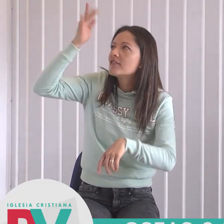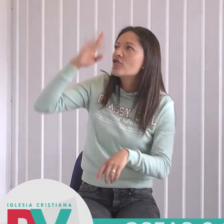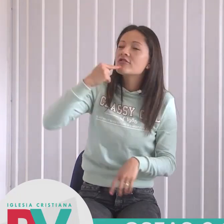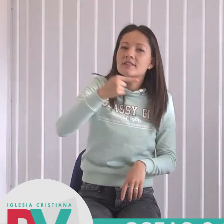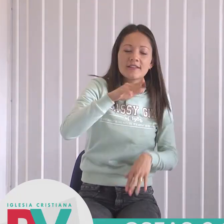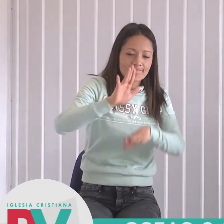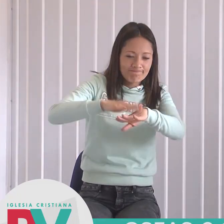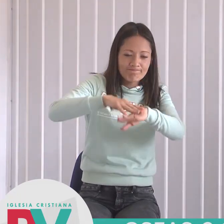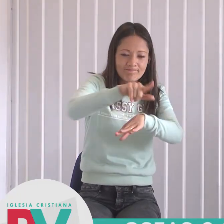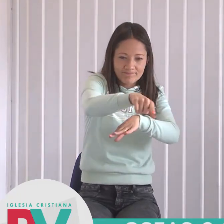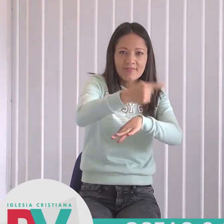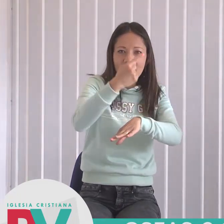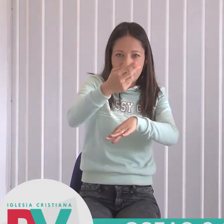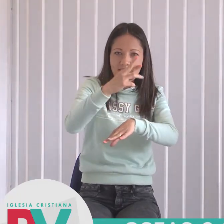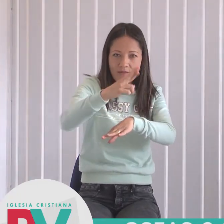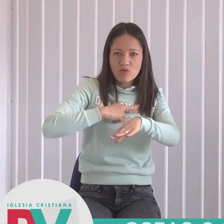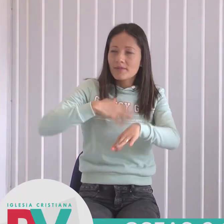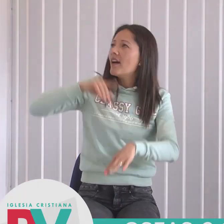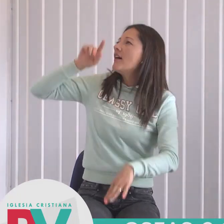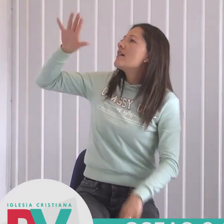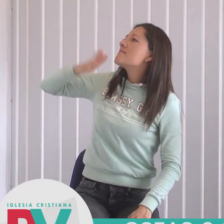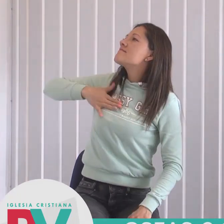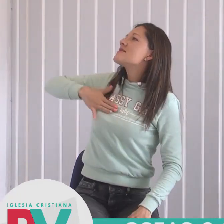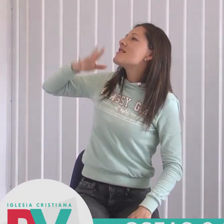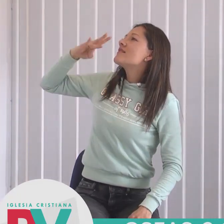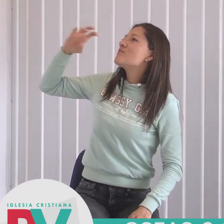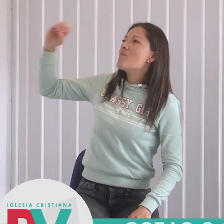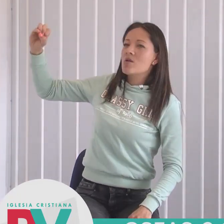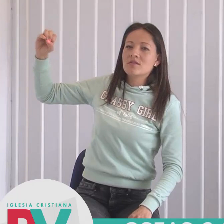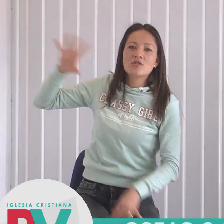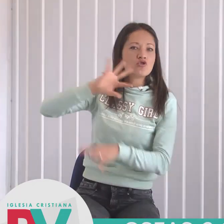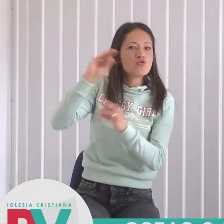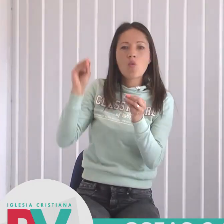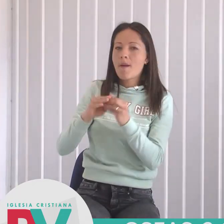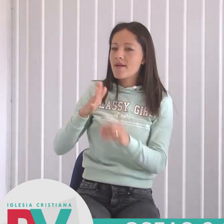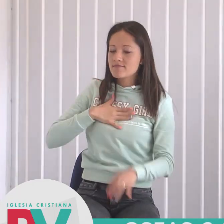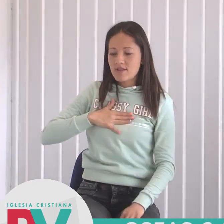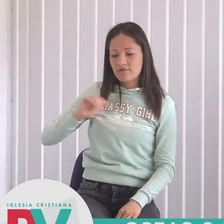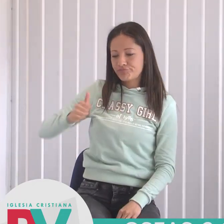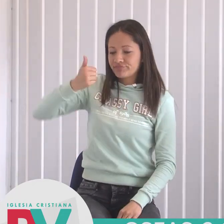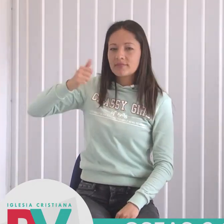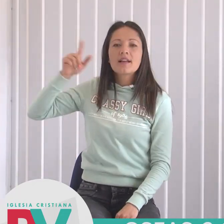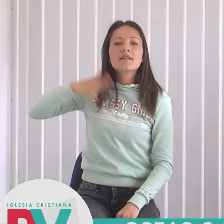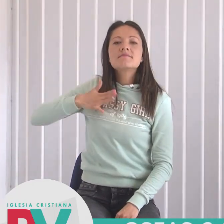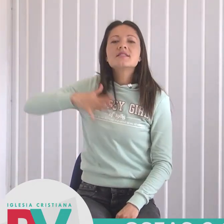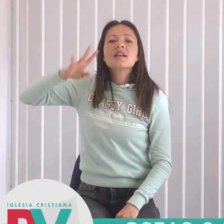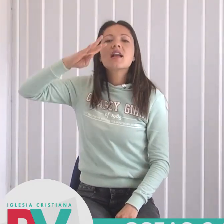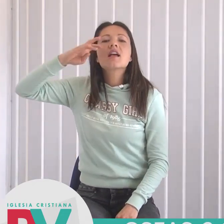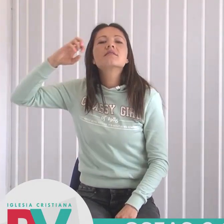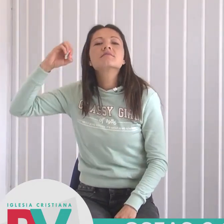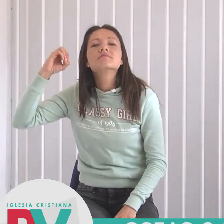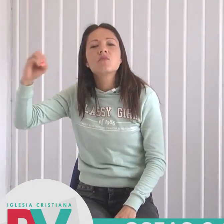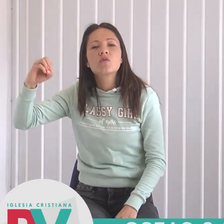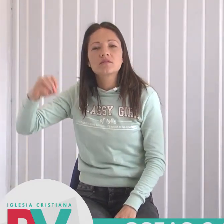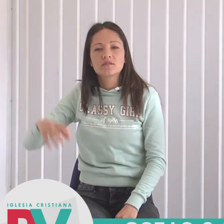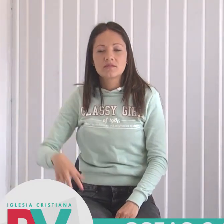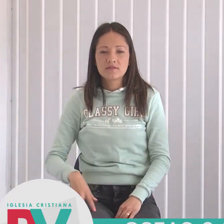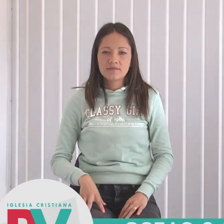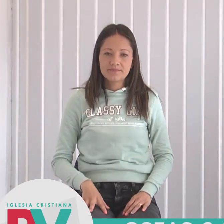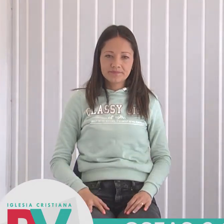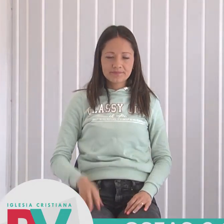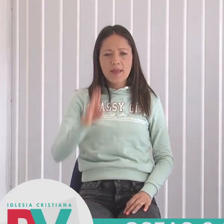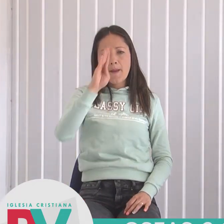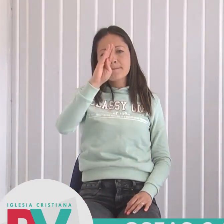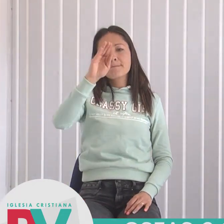me llamarás mi marido y nunca más me llamará Baalí. Dice en la traducción, lenguaje